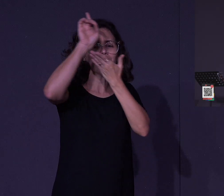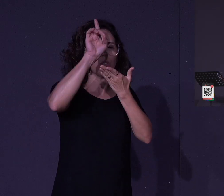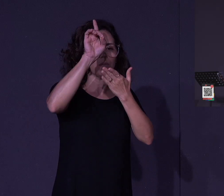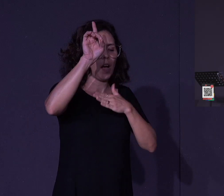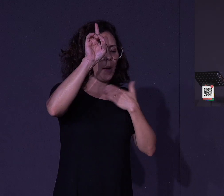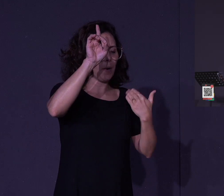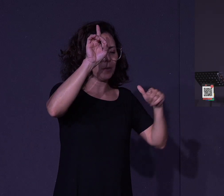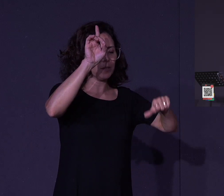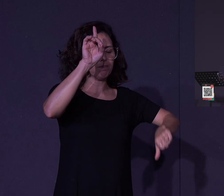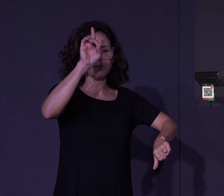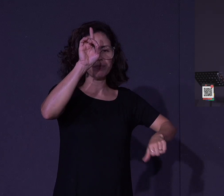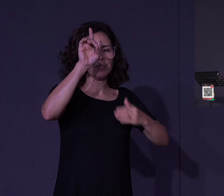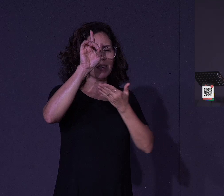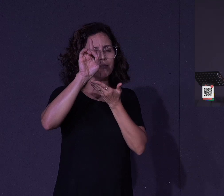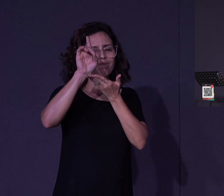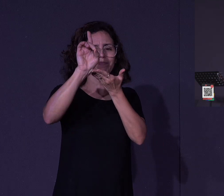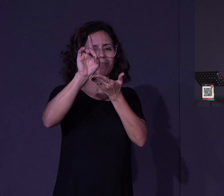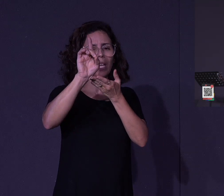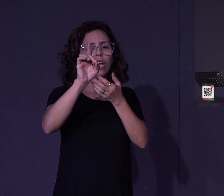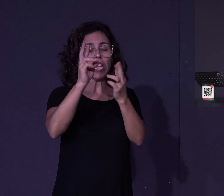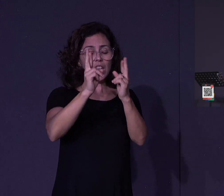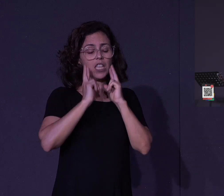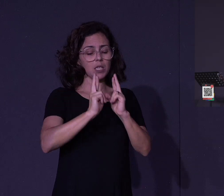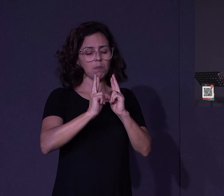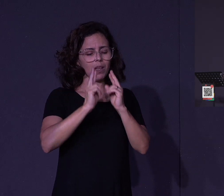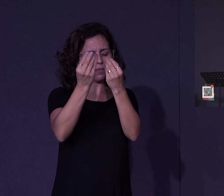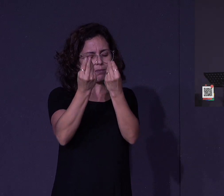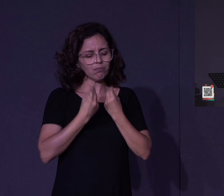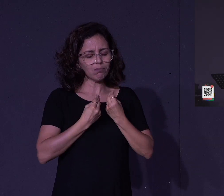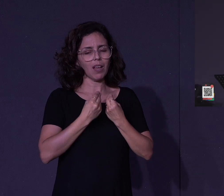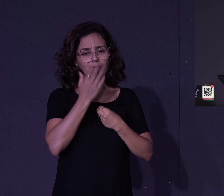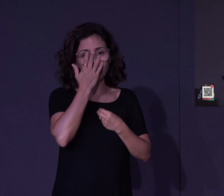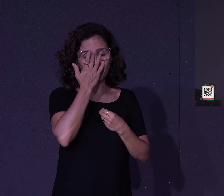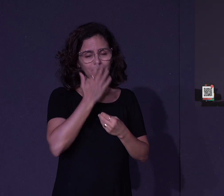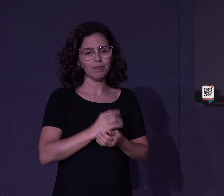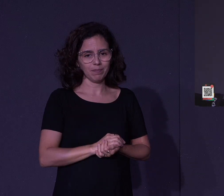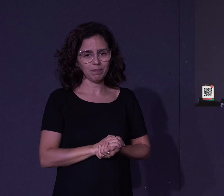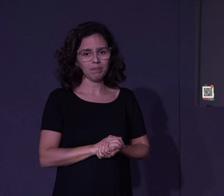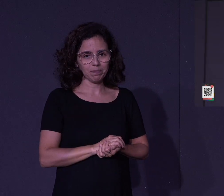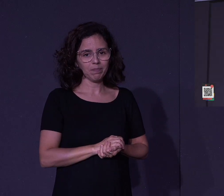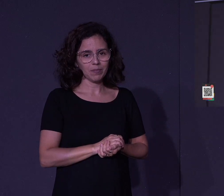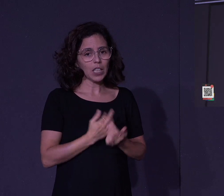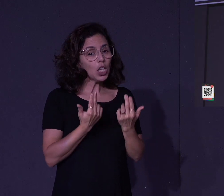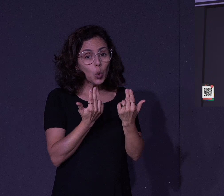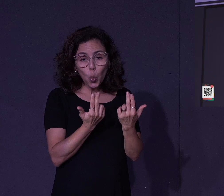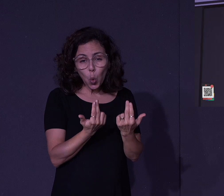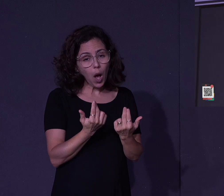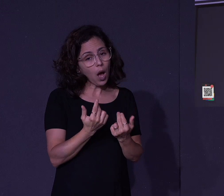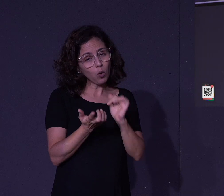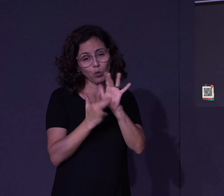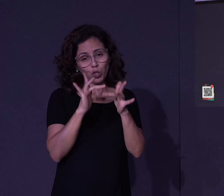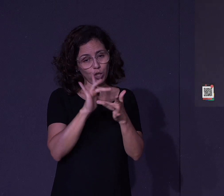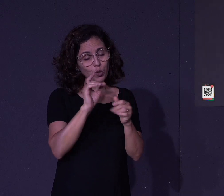a esperança. E como Ele fez na vida da viúva de